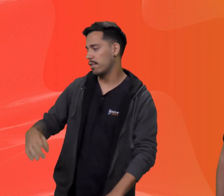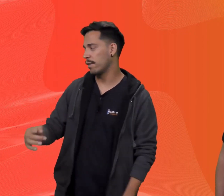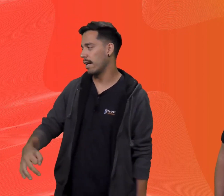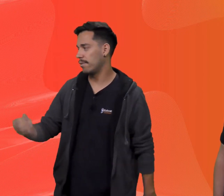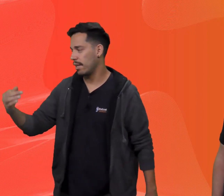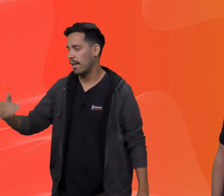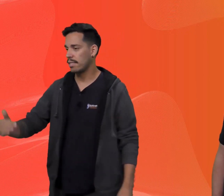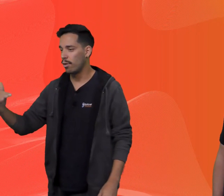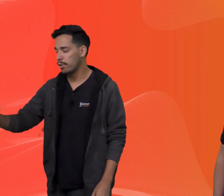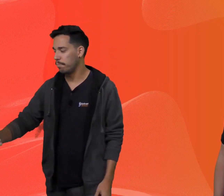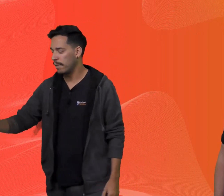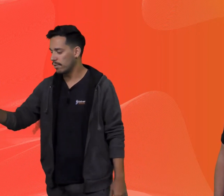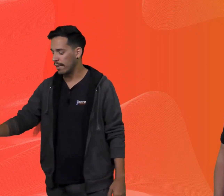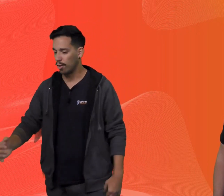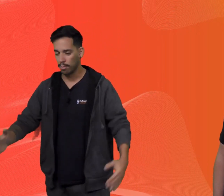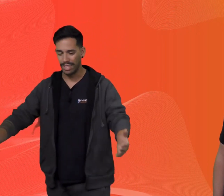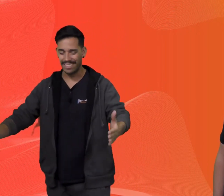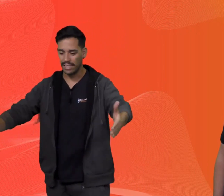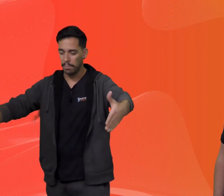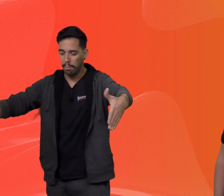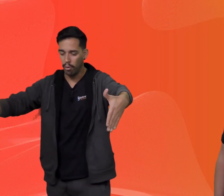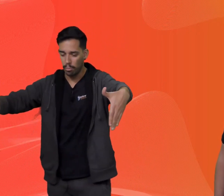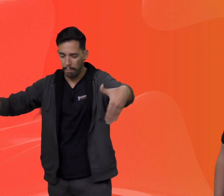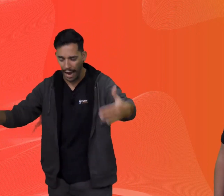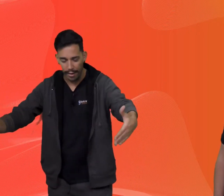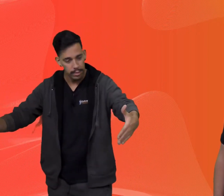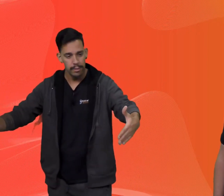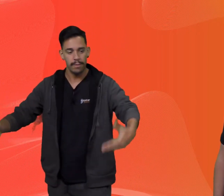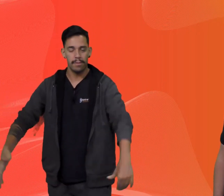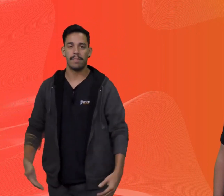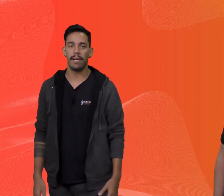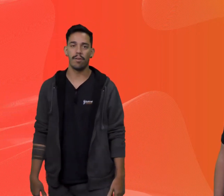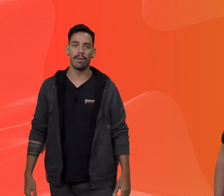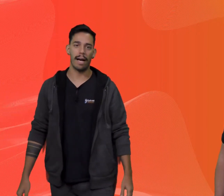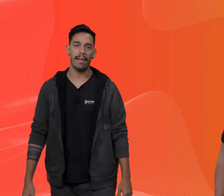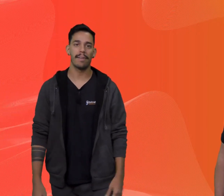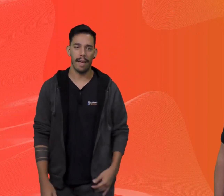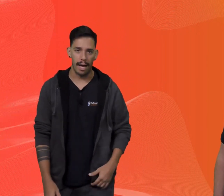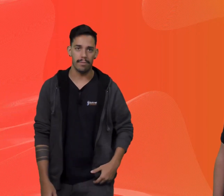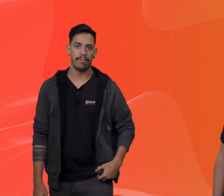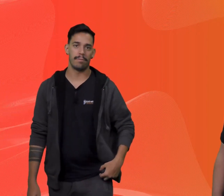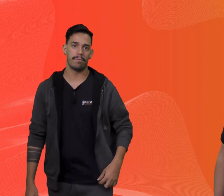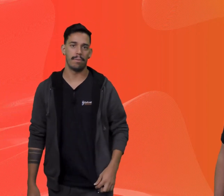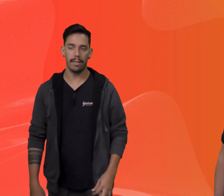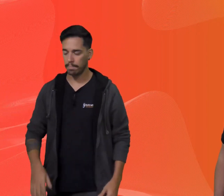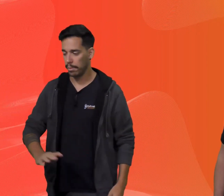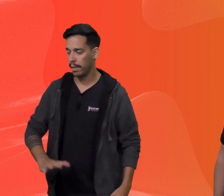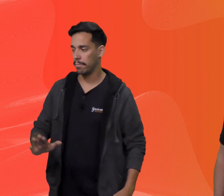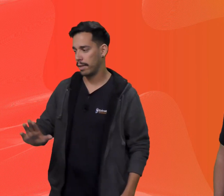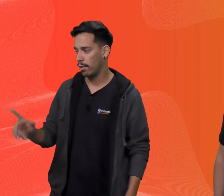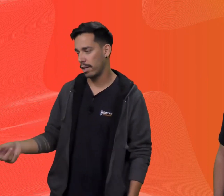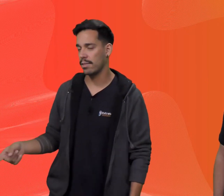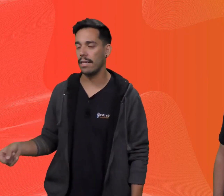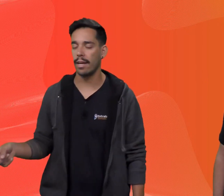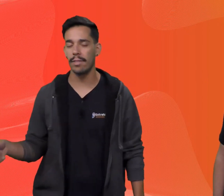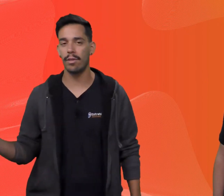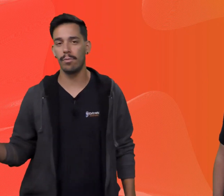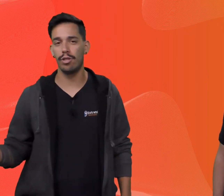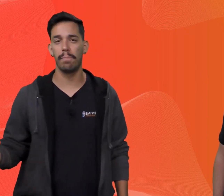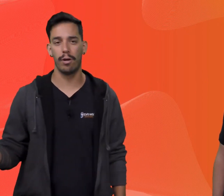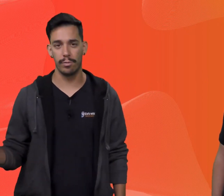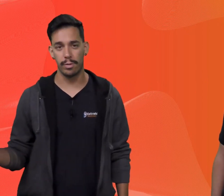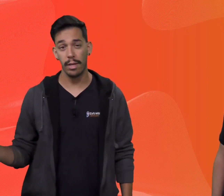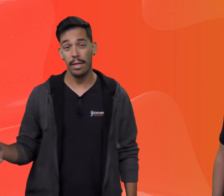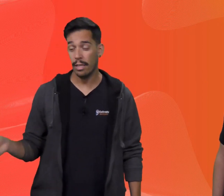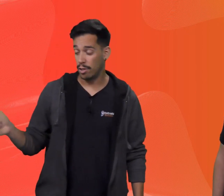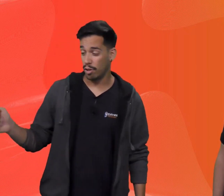são classificados em relação aos pesos atômicos, assim, ponto, pá, você ia colocar errado, beleza? Primeiro, porque ele é organizado em relação ao número